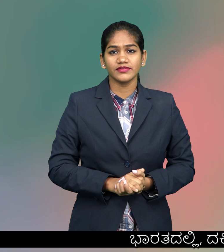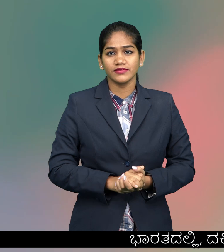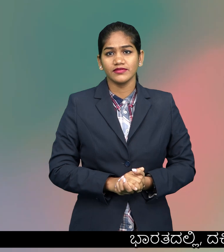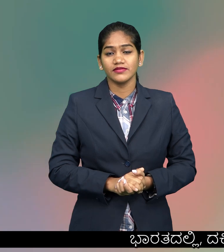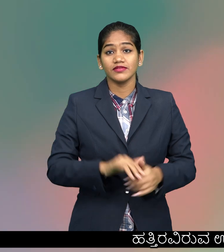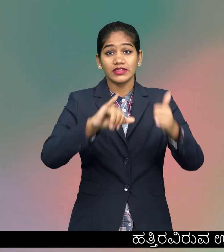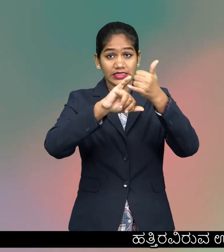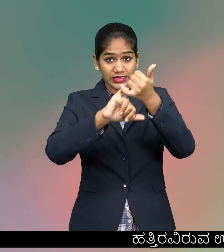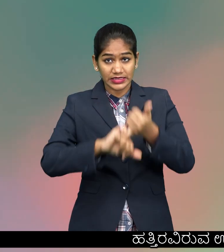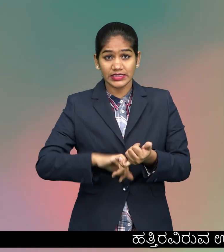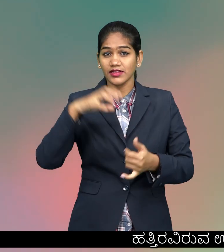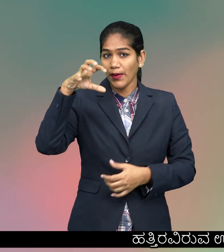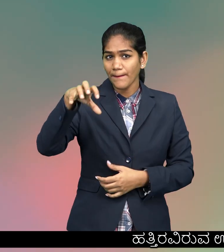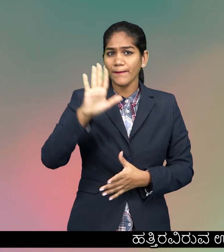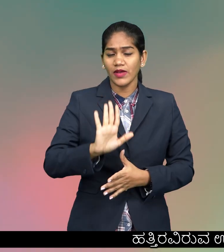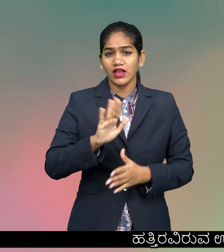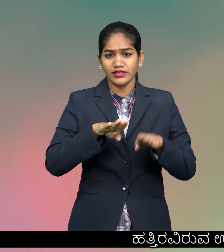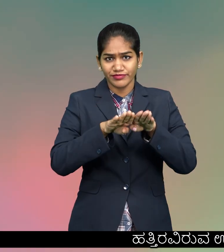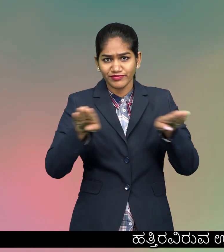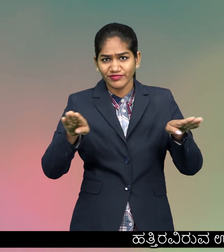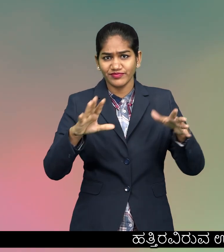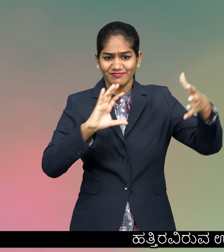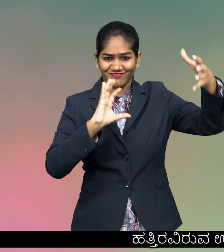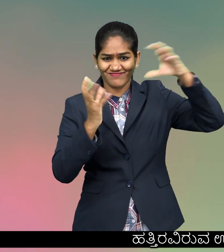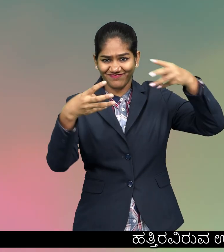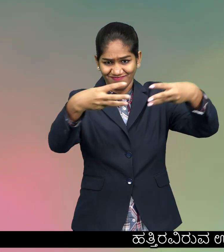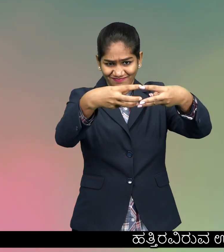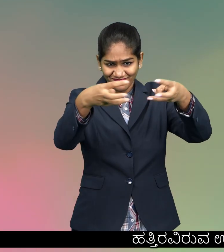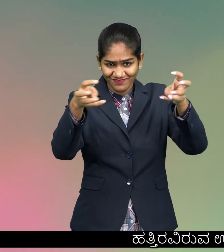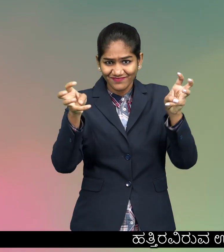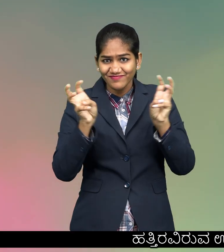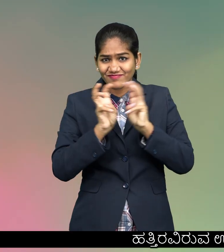ಭಾಗಕ್ಕೆ ಹತ್ತಿರವಿರುವ ಉಷ್ಣವಲಯದ ಬೆಲ್ಟ್ನಲ್ಲಿದೆ.